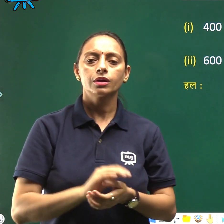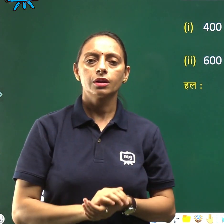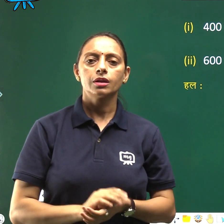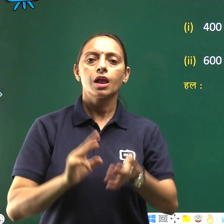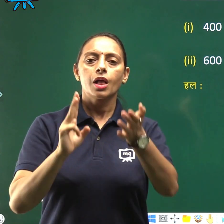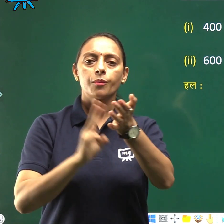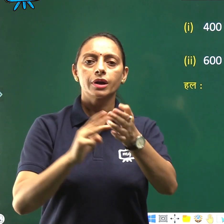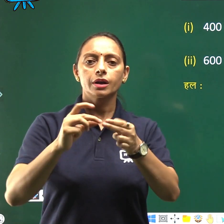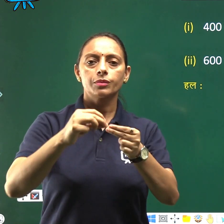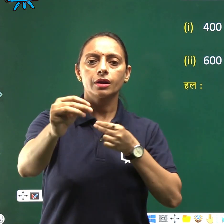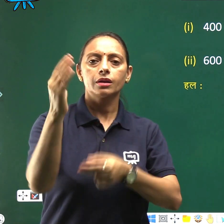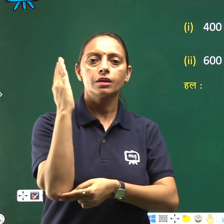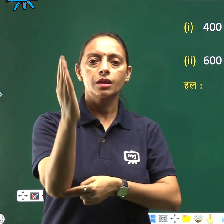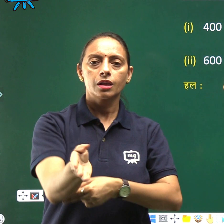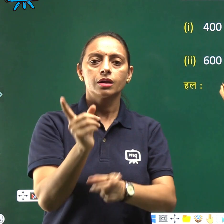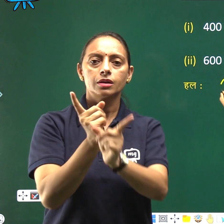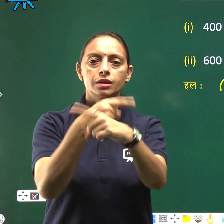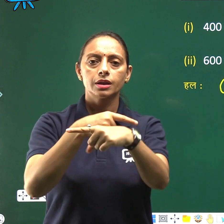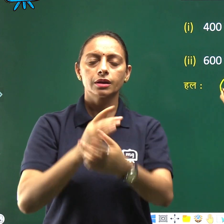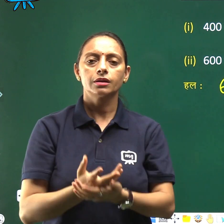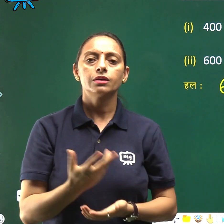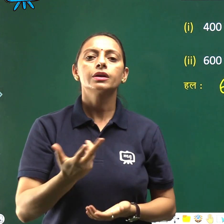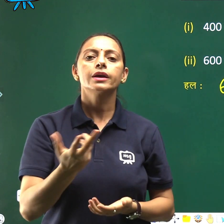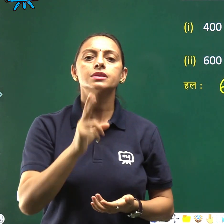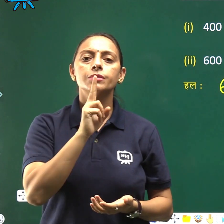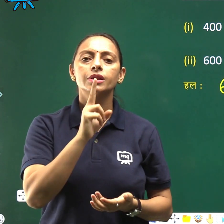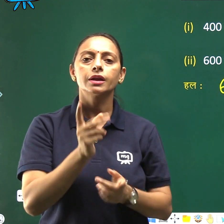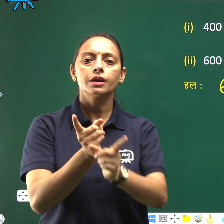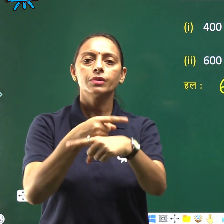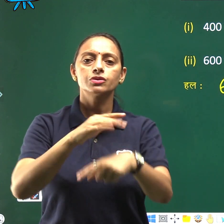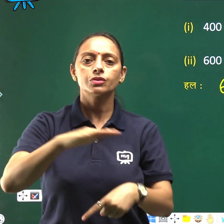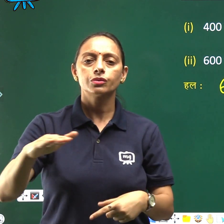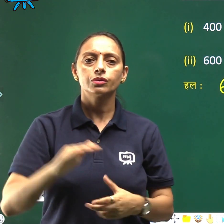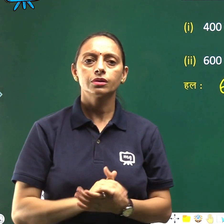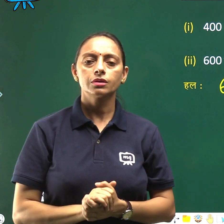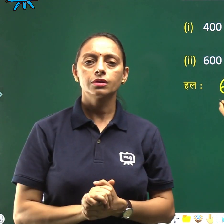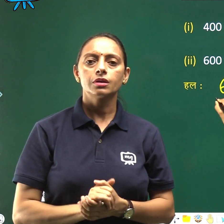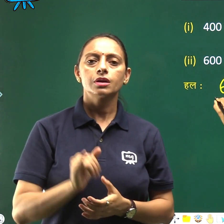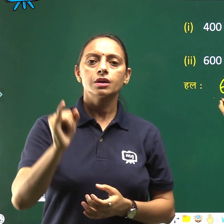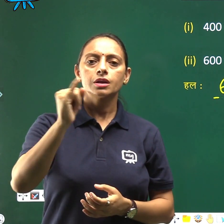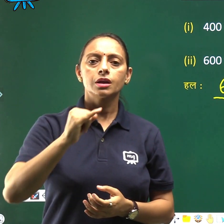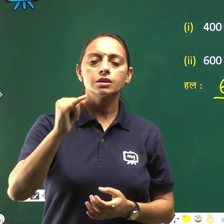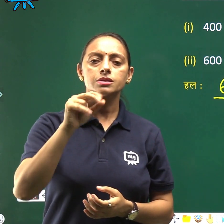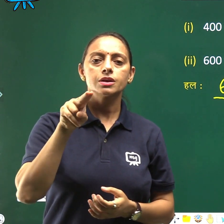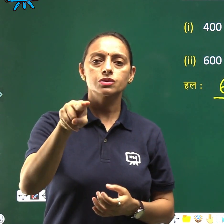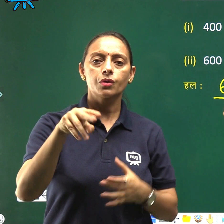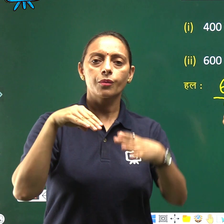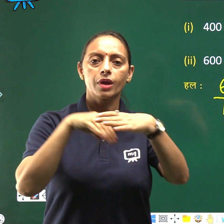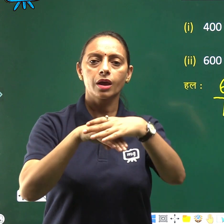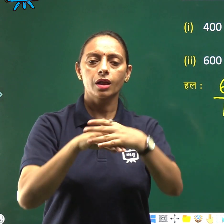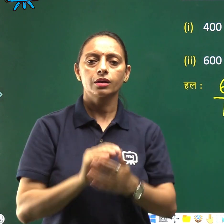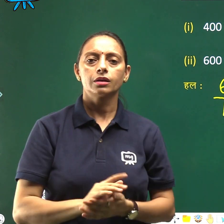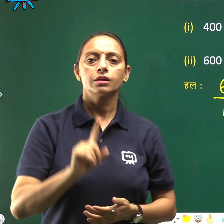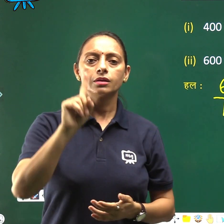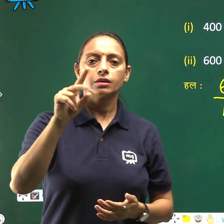मीटर में बदलिए। कैसे बदलेंगे बच्चों? 600 में 100 का